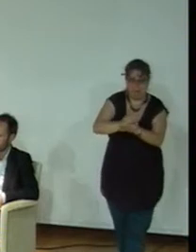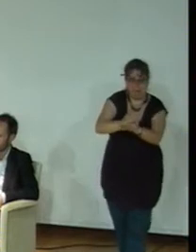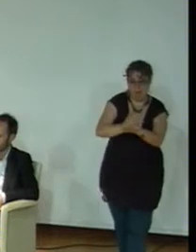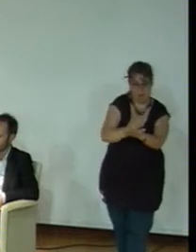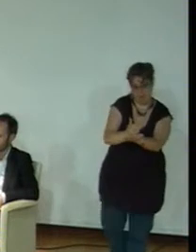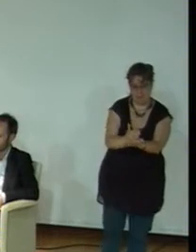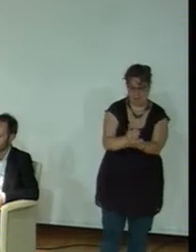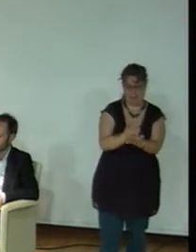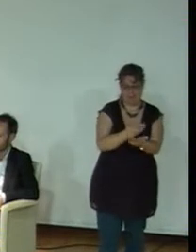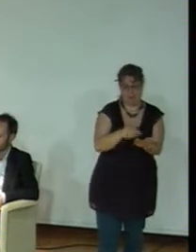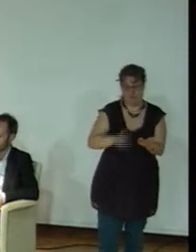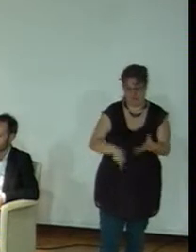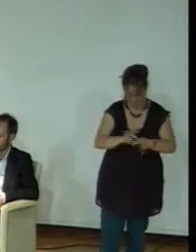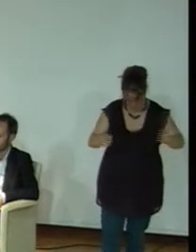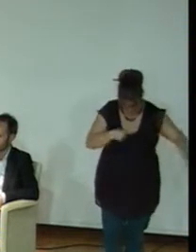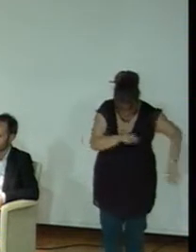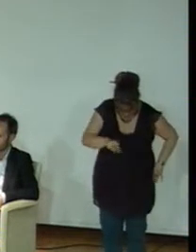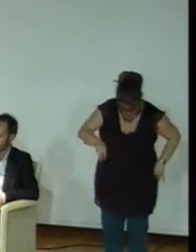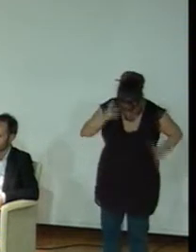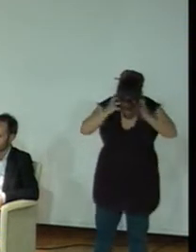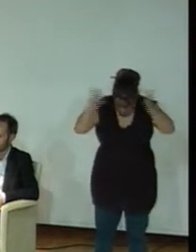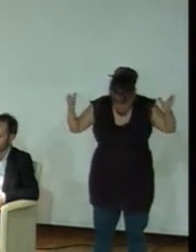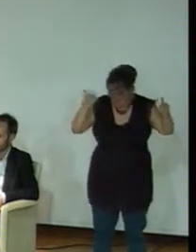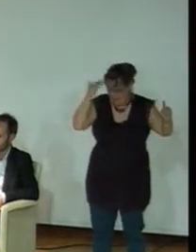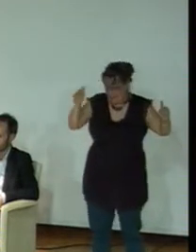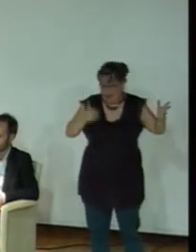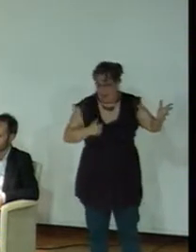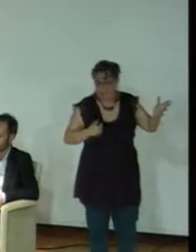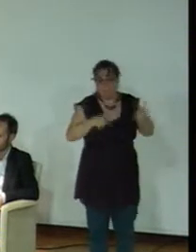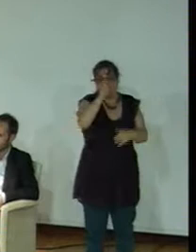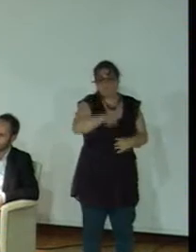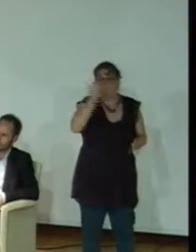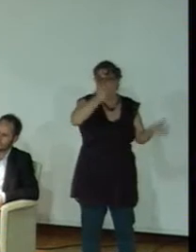phrase, je pense que Montesquieu ne va pas arrêter de se retourner dans sa tombe.